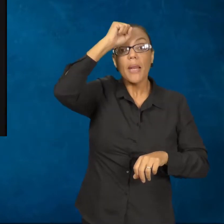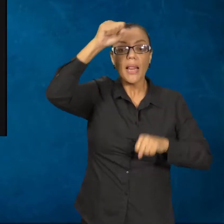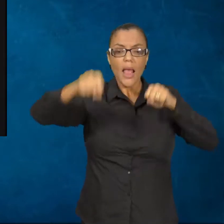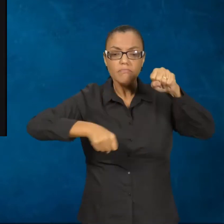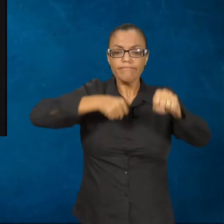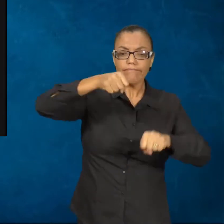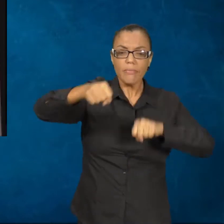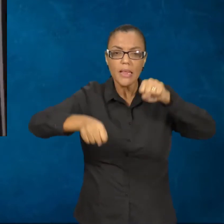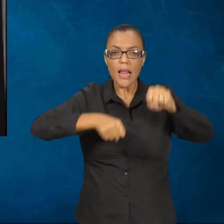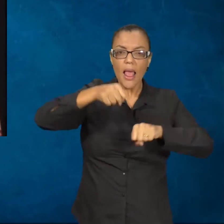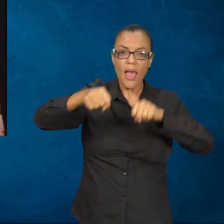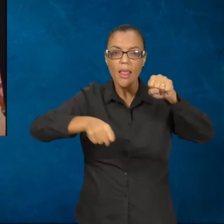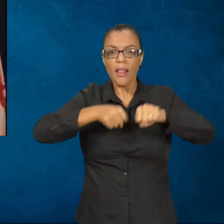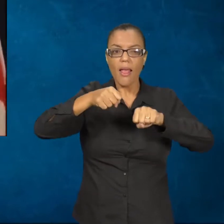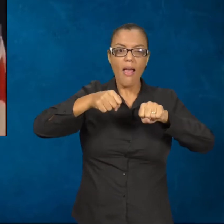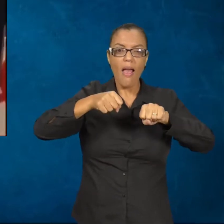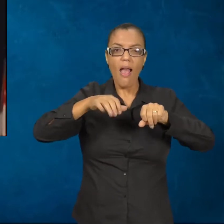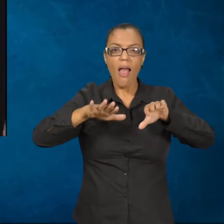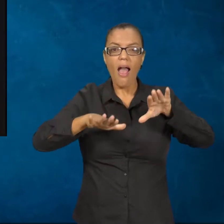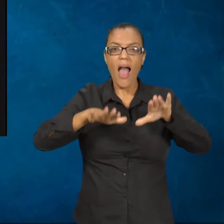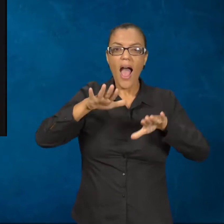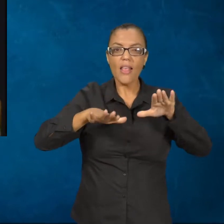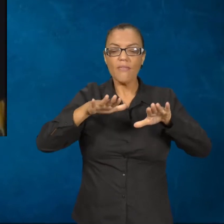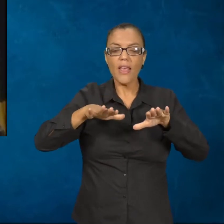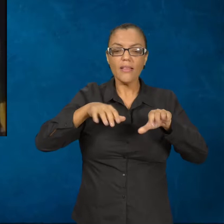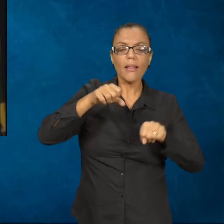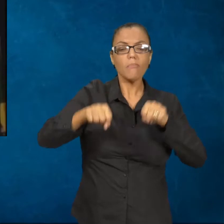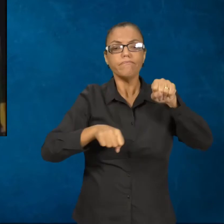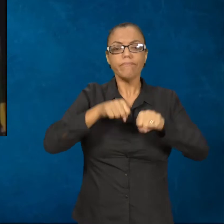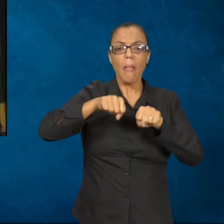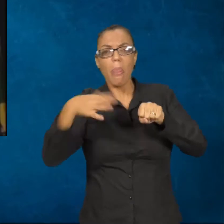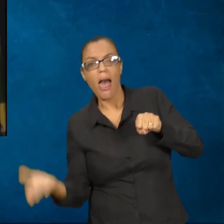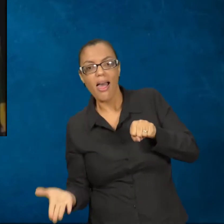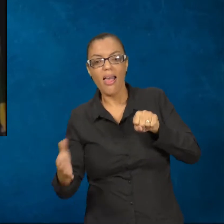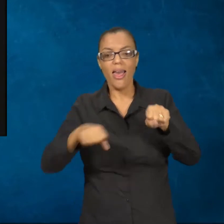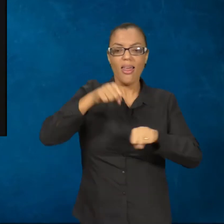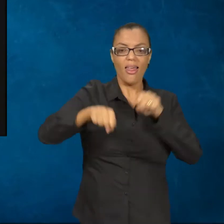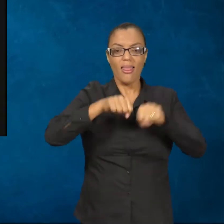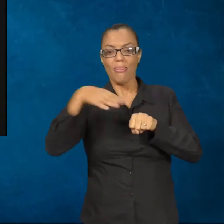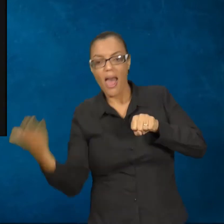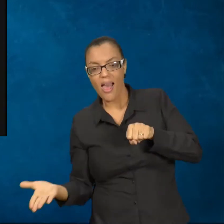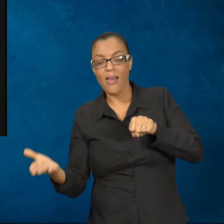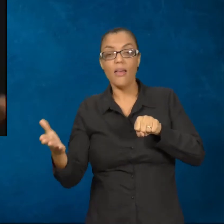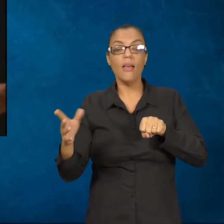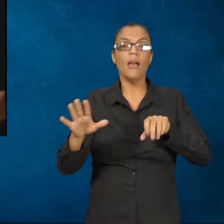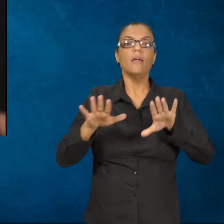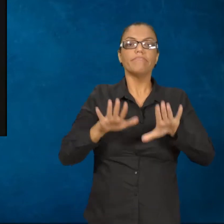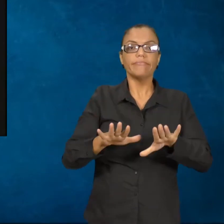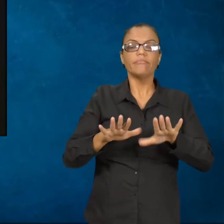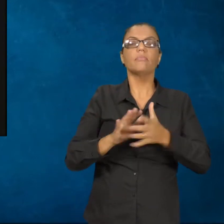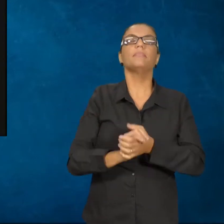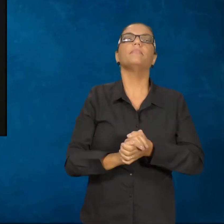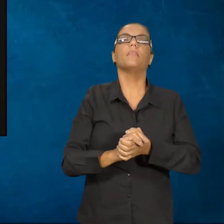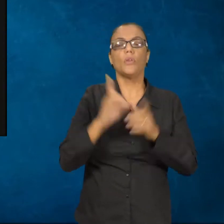aprender a andar de bicicleta, você levou alguns tombos? Porque foi difícil, né? Agora, você fica 30 anos sem subir numa